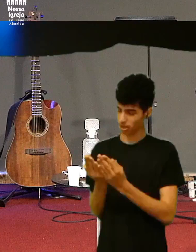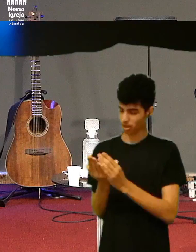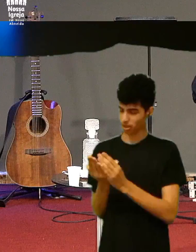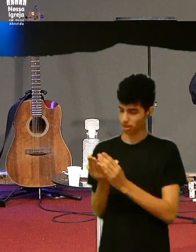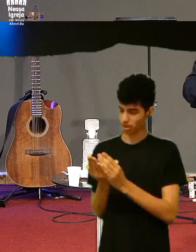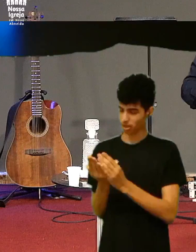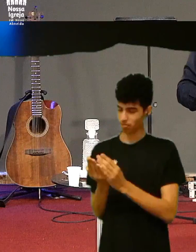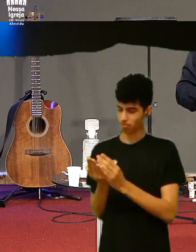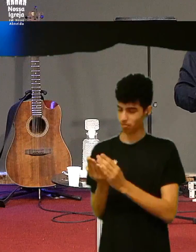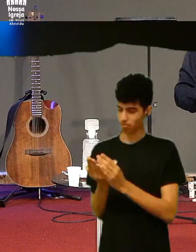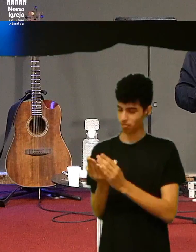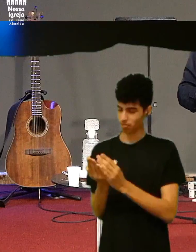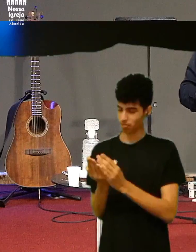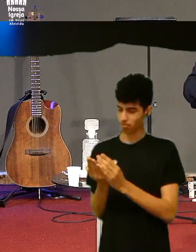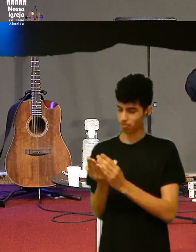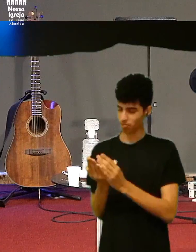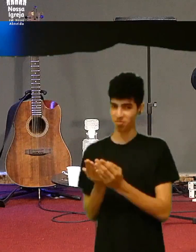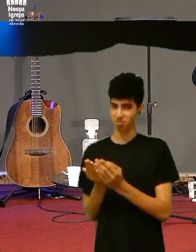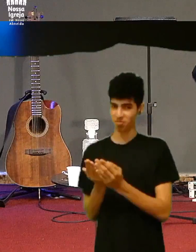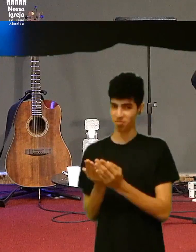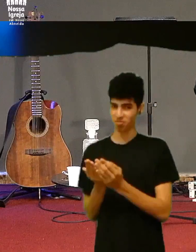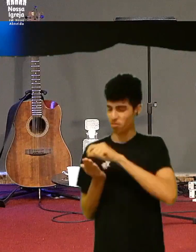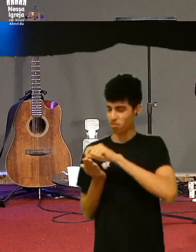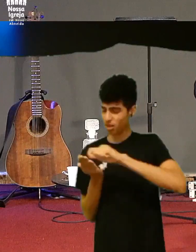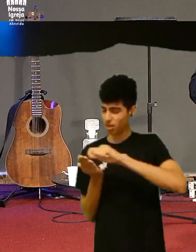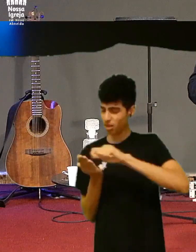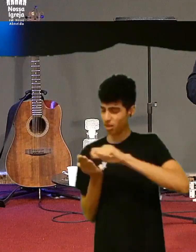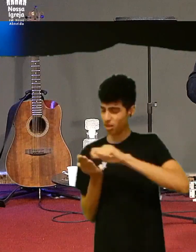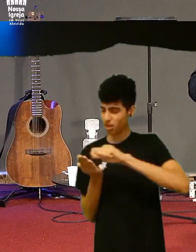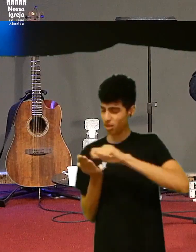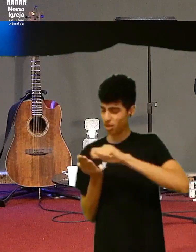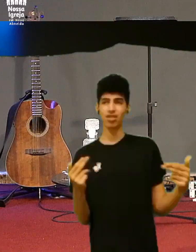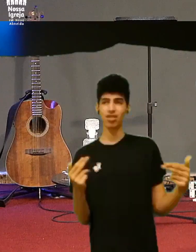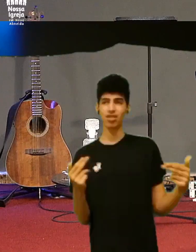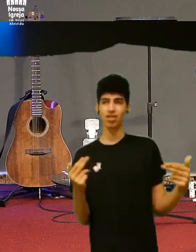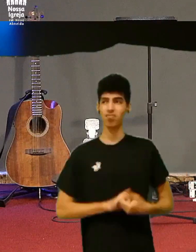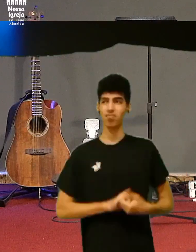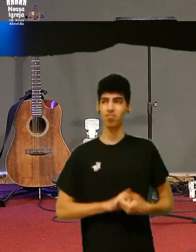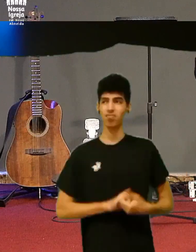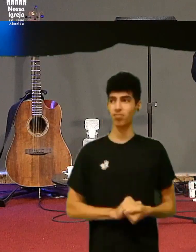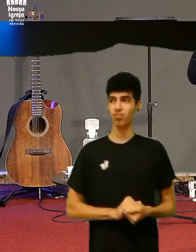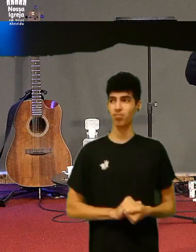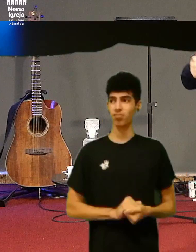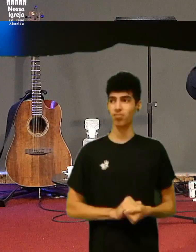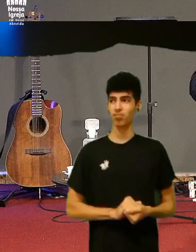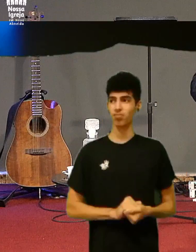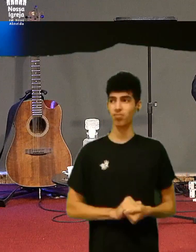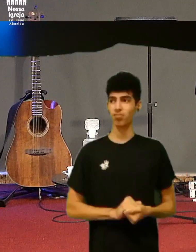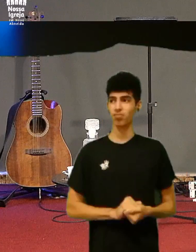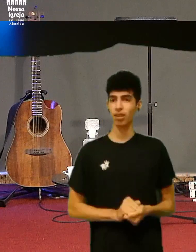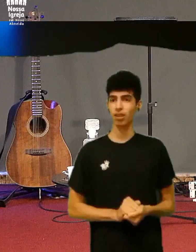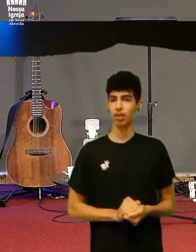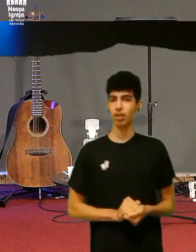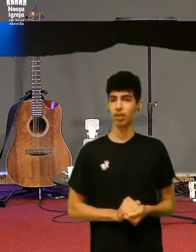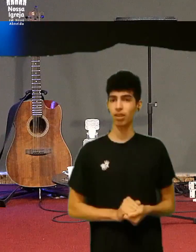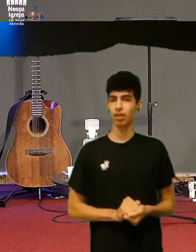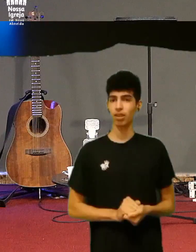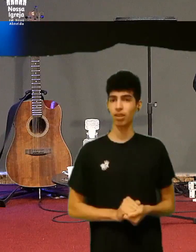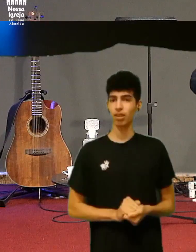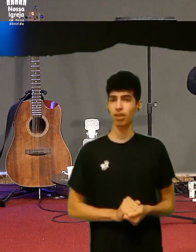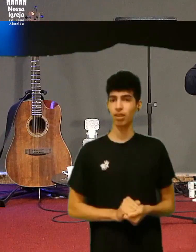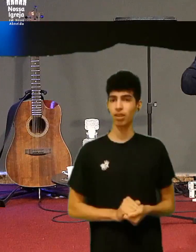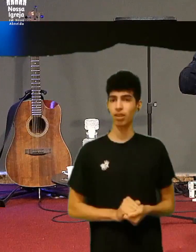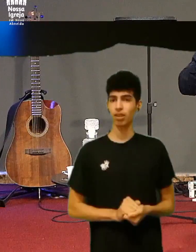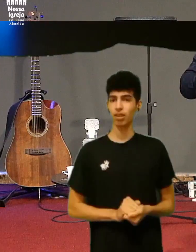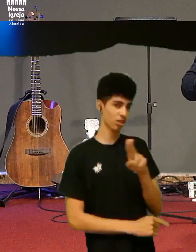dizendo. Nós vivemos grandes momentos, especialmente o pessoal que tem participado do retiro Imersão Total,